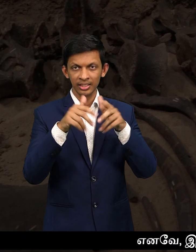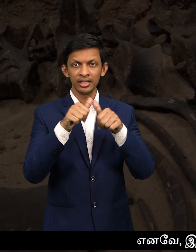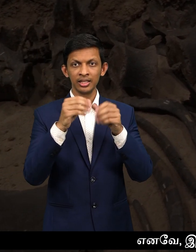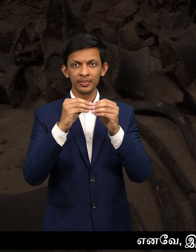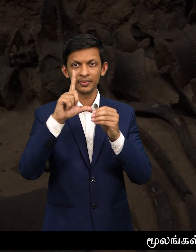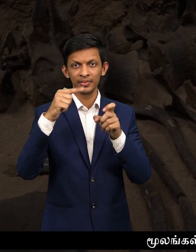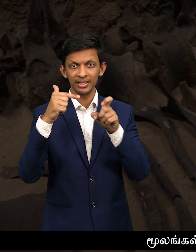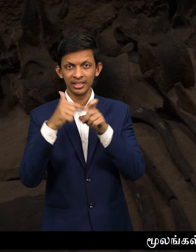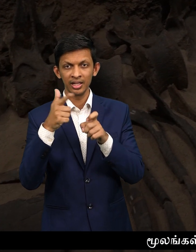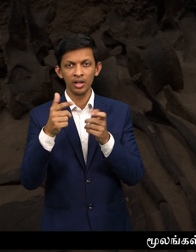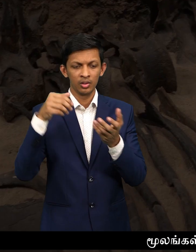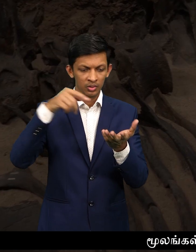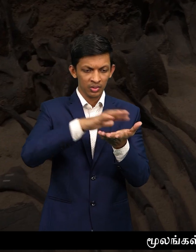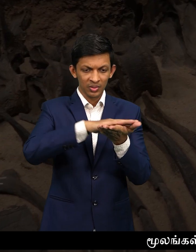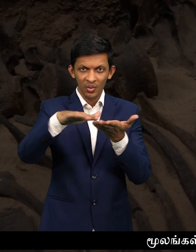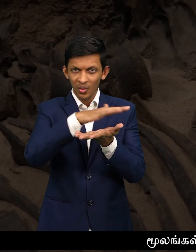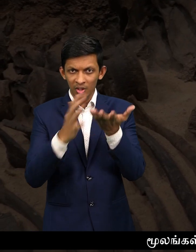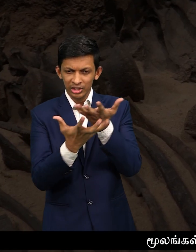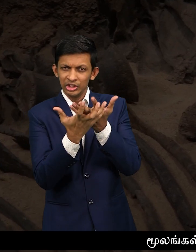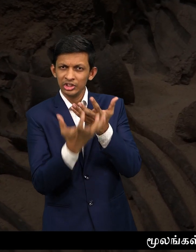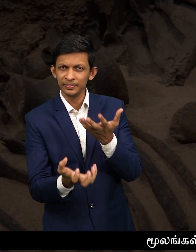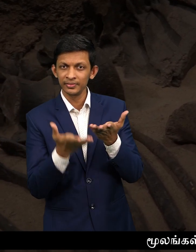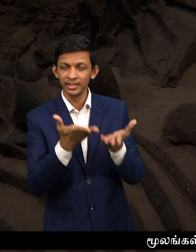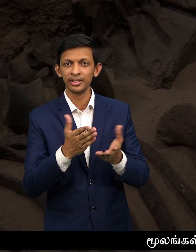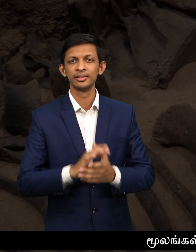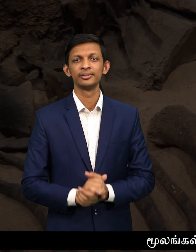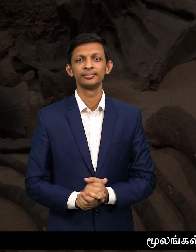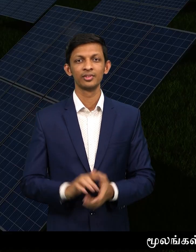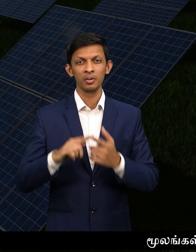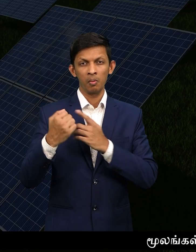ஆற்றல் மூலங்கள் என்று அழைக்கப்படுகின்றன.